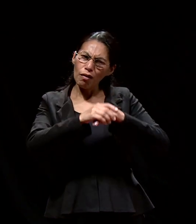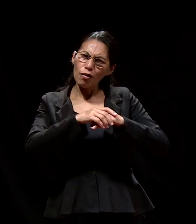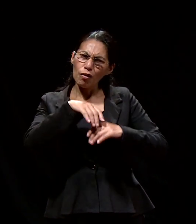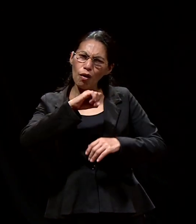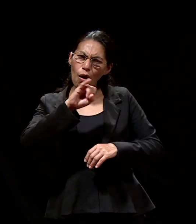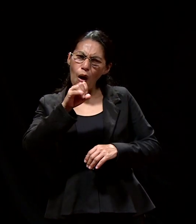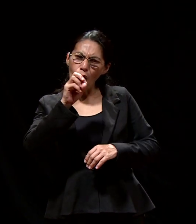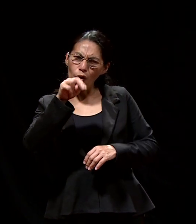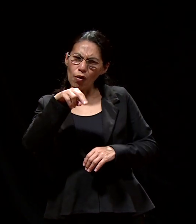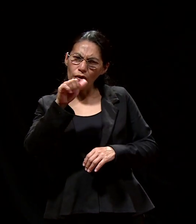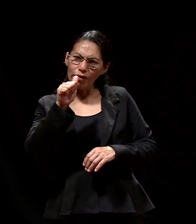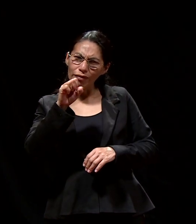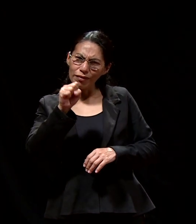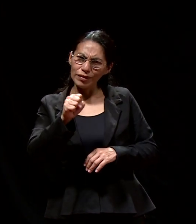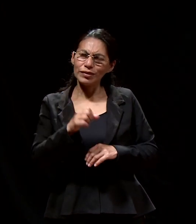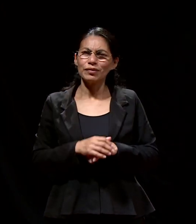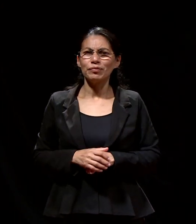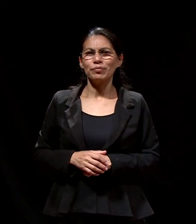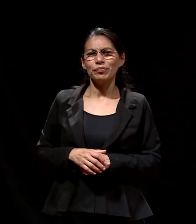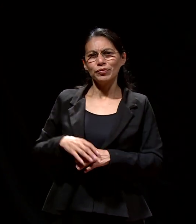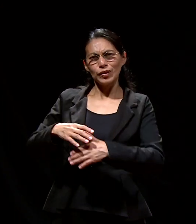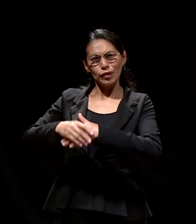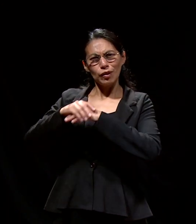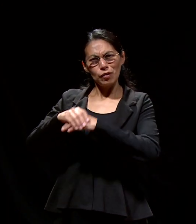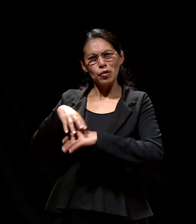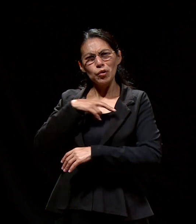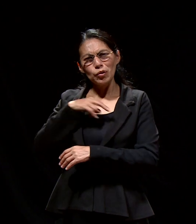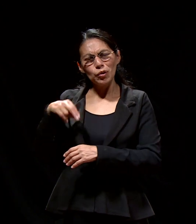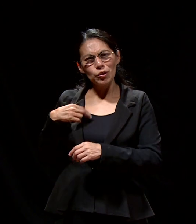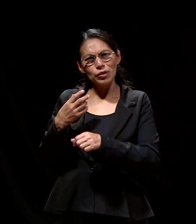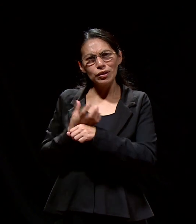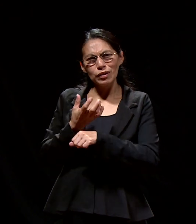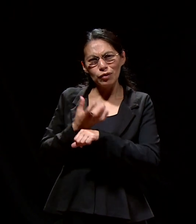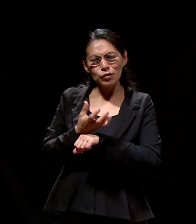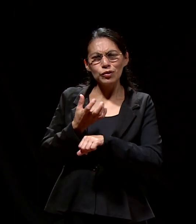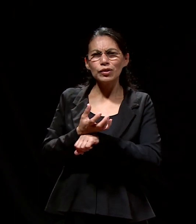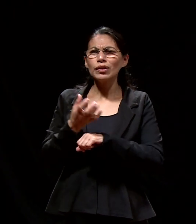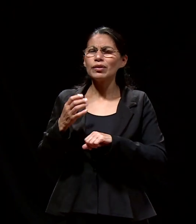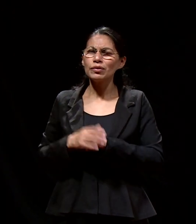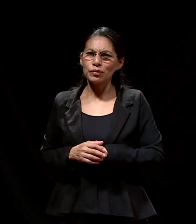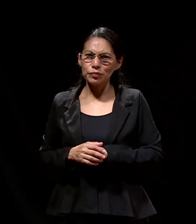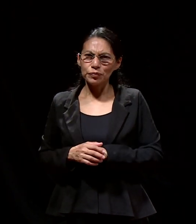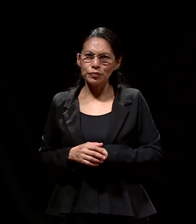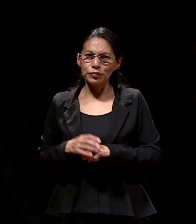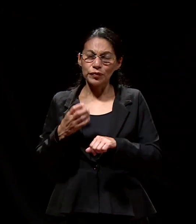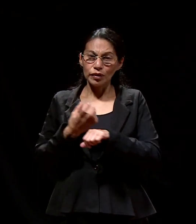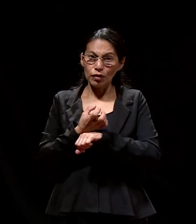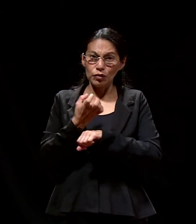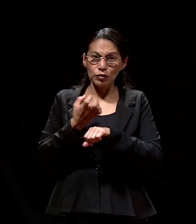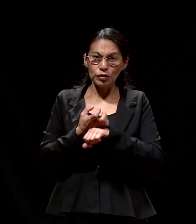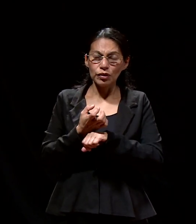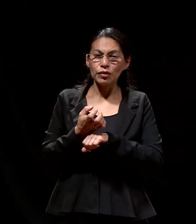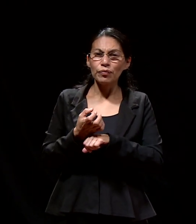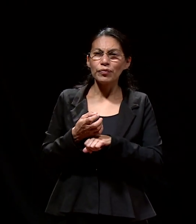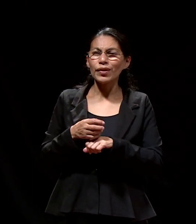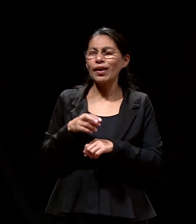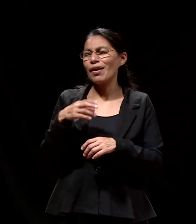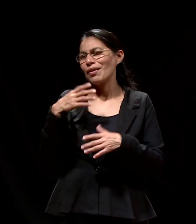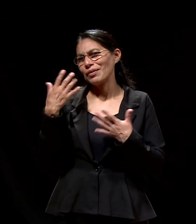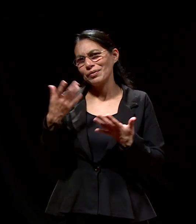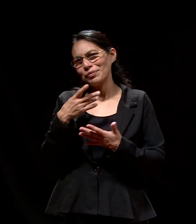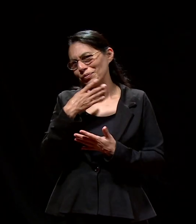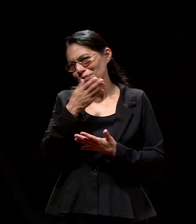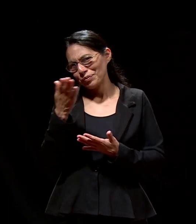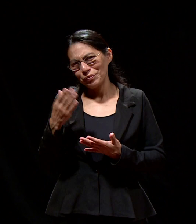Cholula en Cholula mensalu 2 desde Chicago Illinois dios los bendiga a todos un abrazo para ti